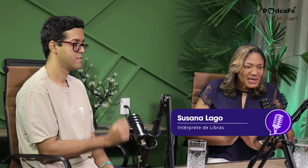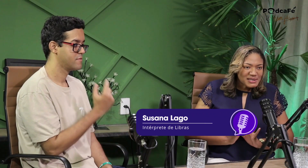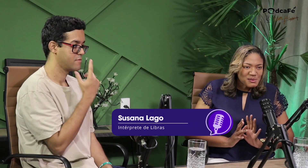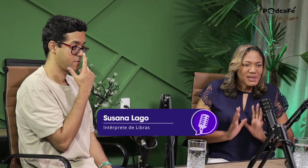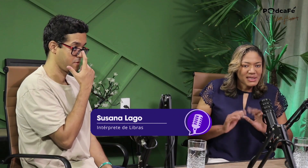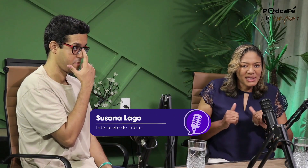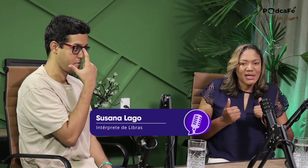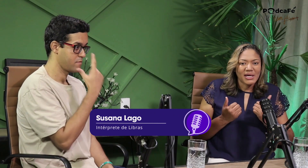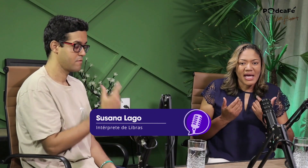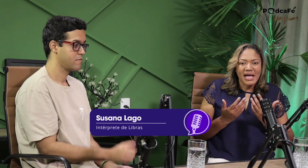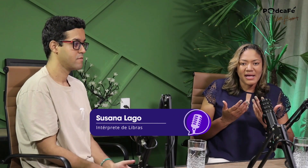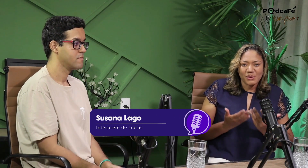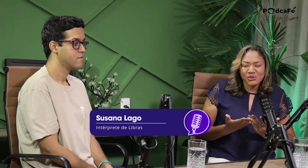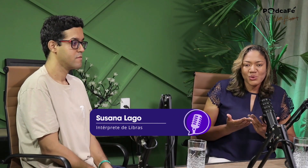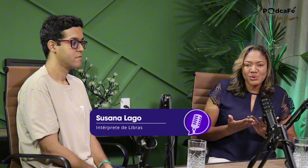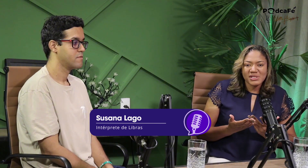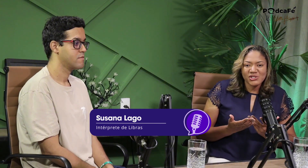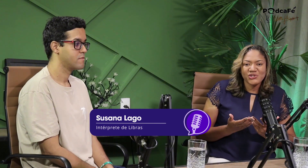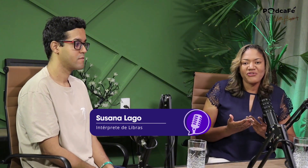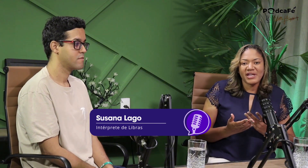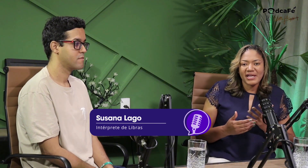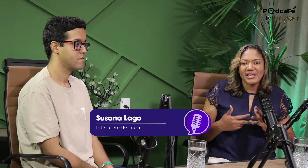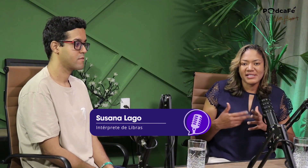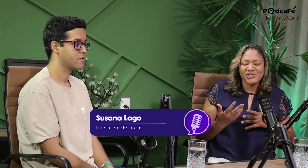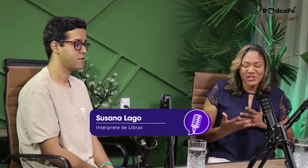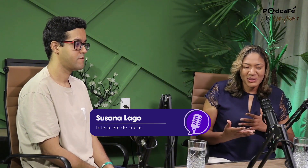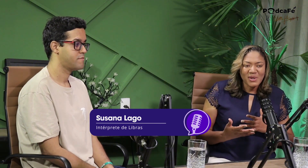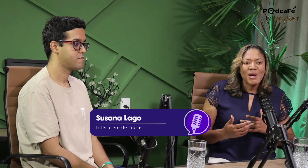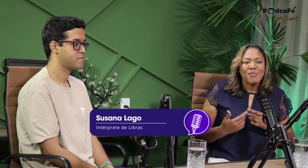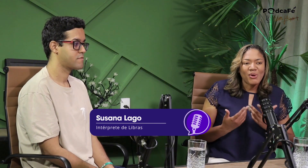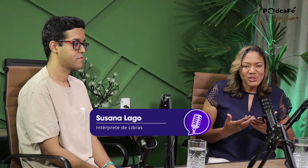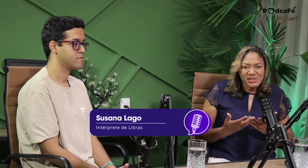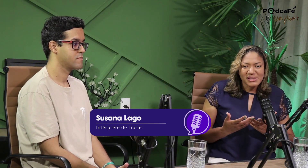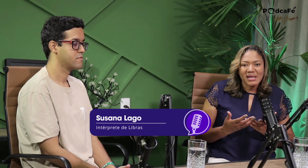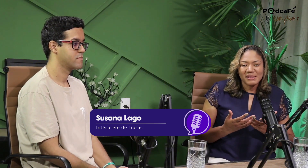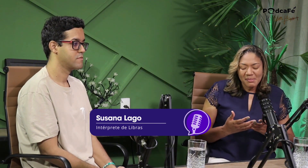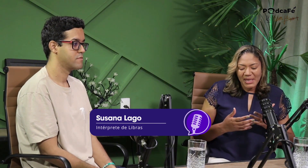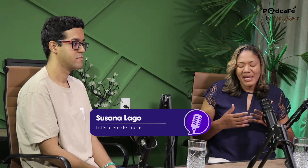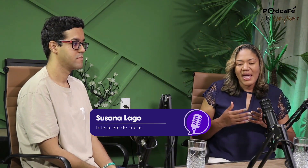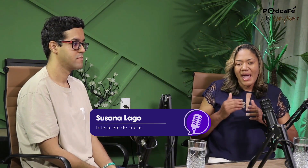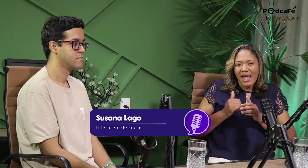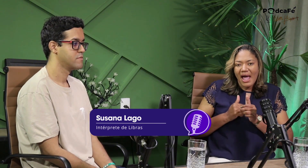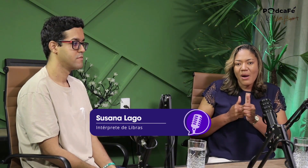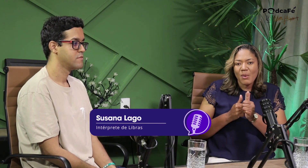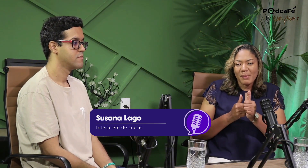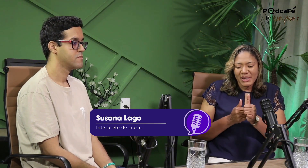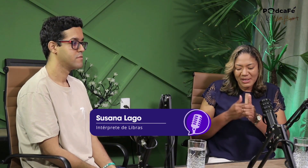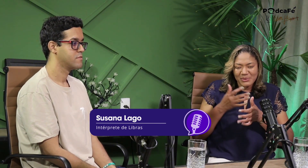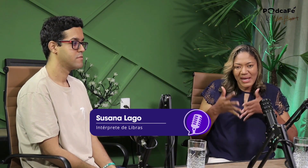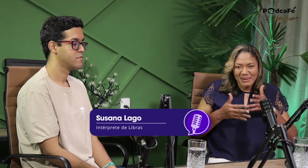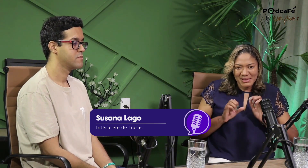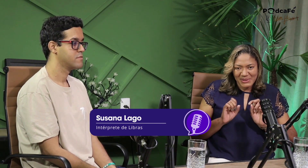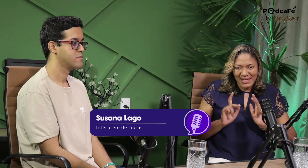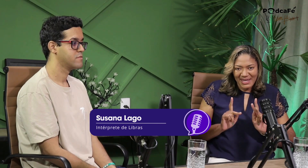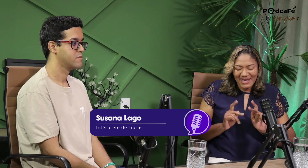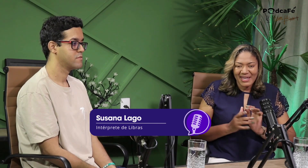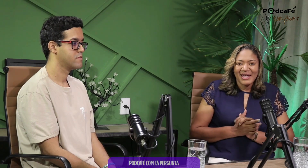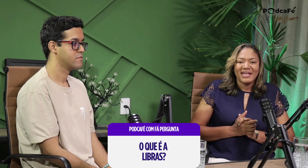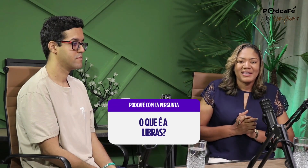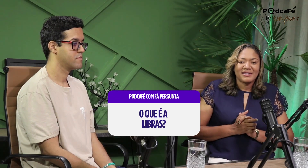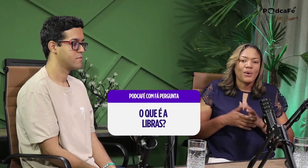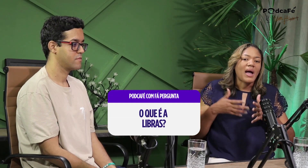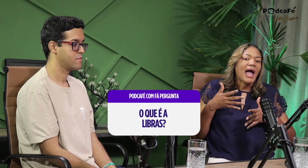fazer o bimodalismo para que os surdos que estiverem aí assistindo possam estar também acompanhando a Libras,